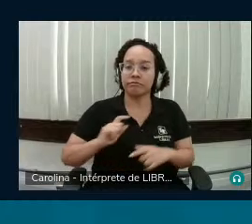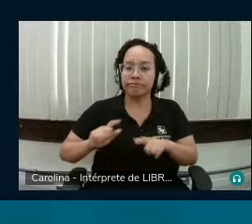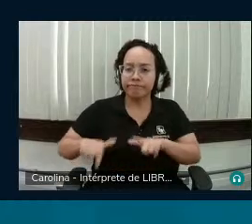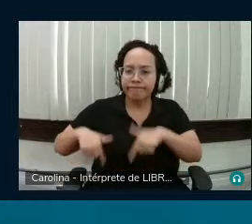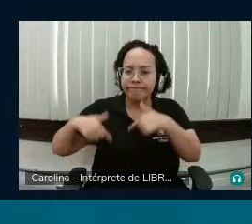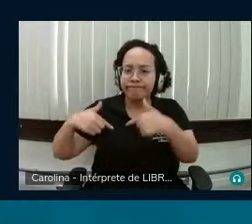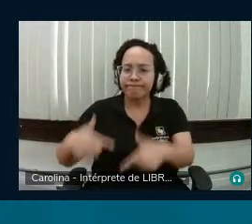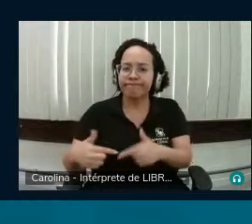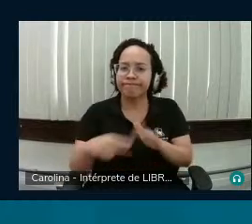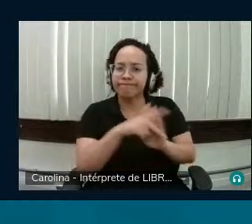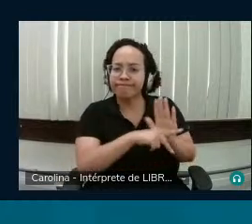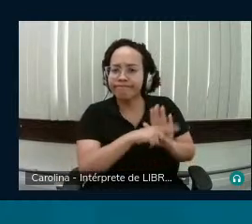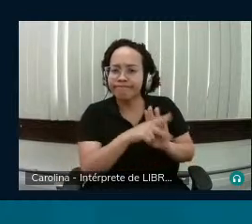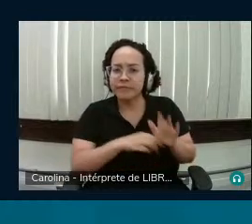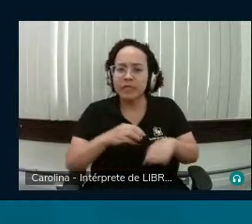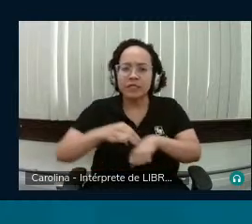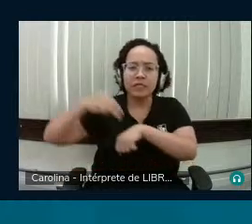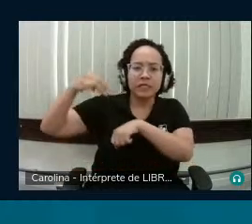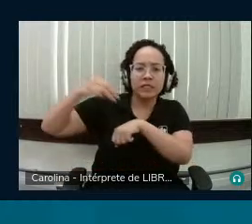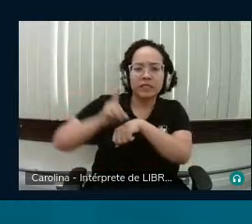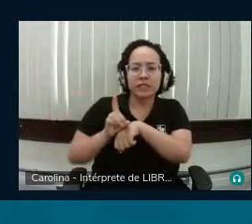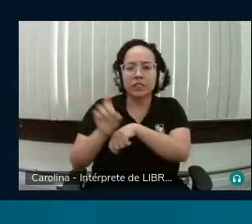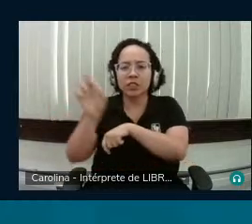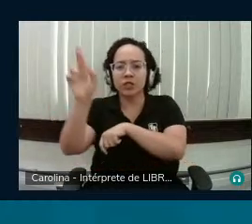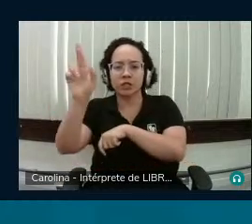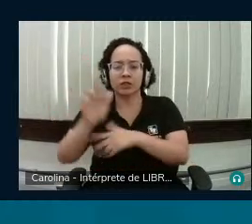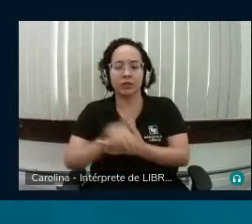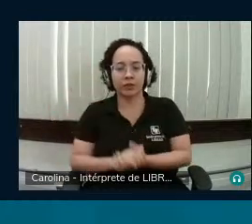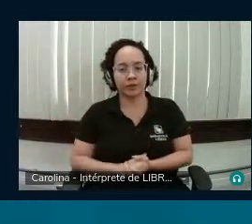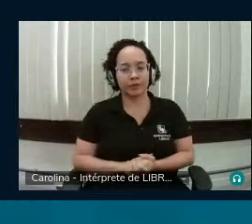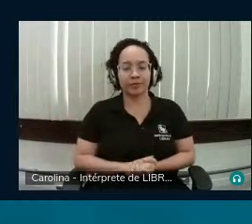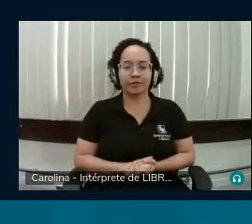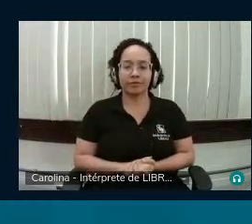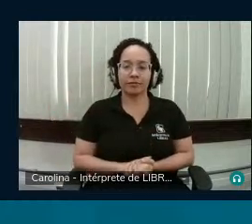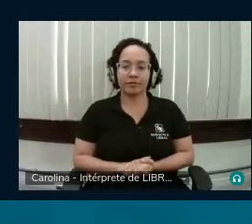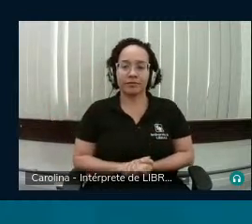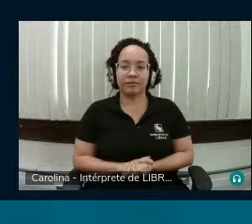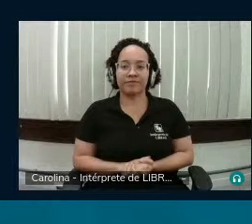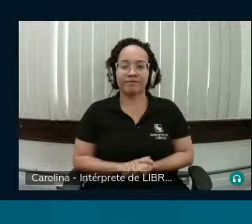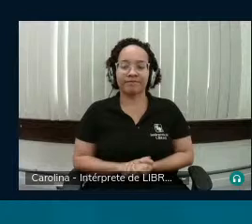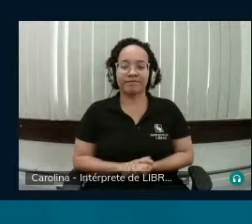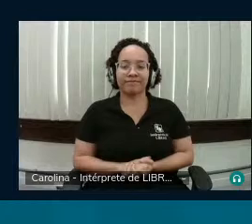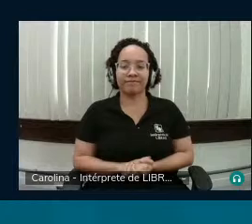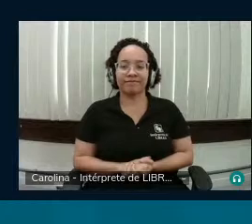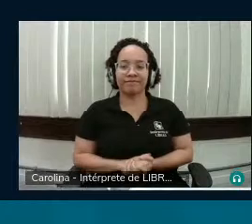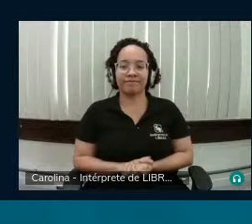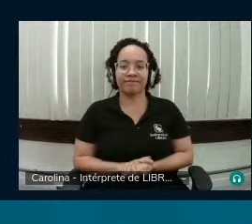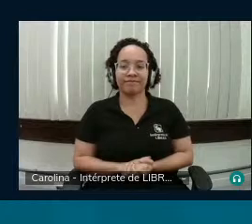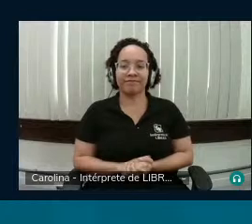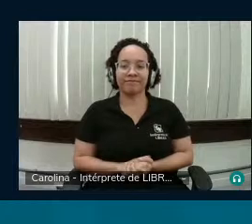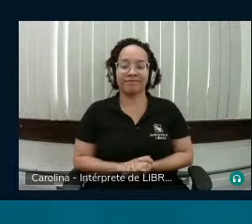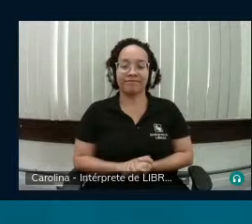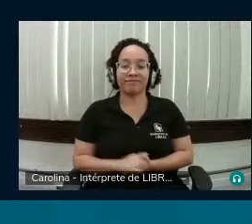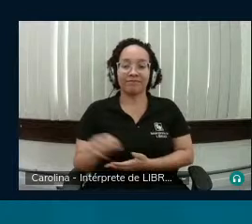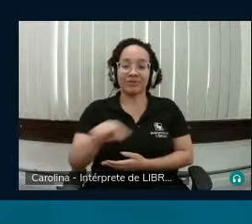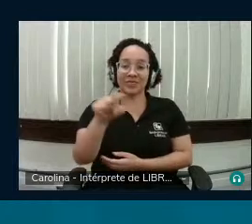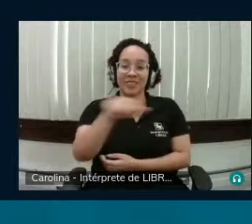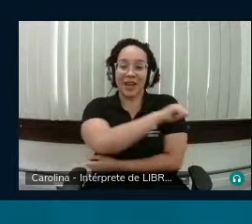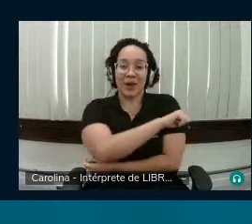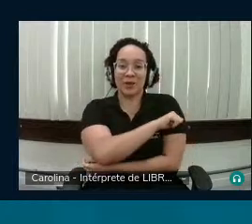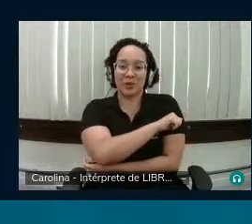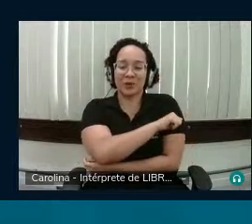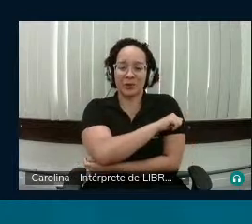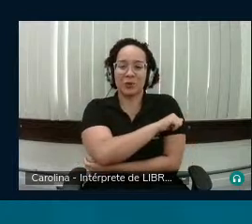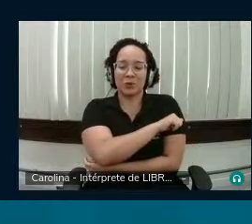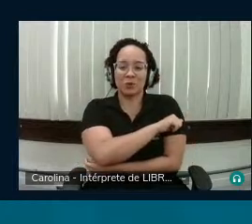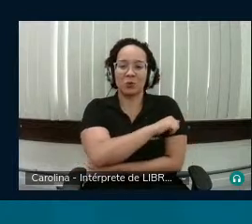essa dos programas de mestrado e doutorado em rede. Então, eu desejo, para quem está começando, mas para quem está no meio do